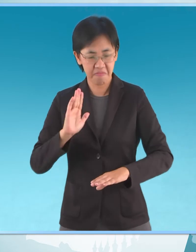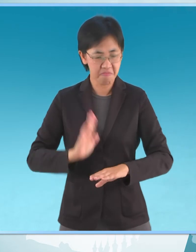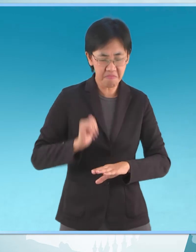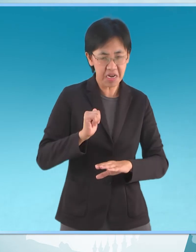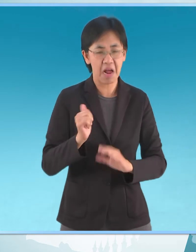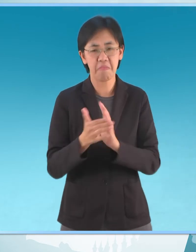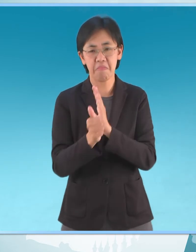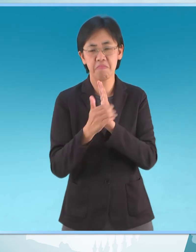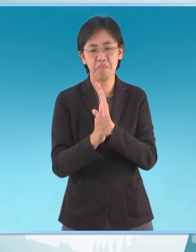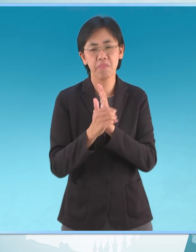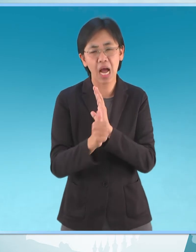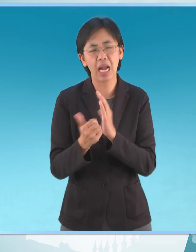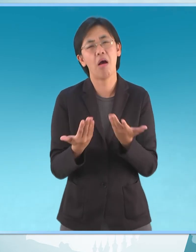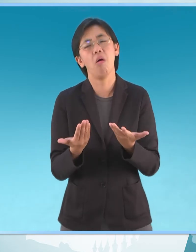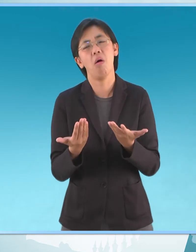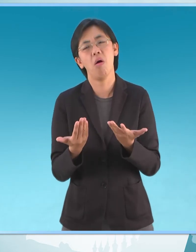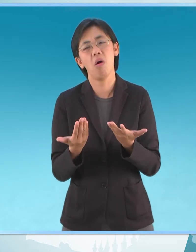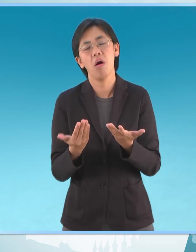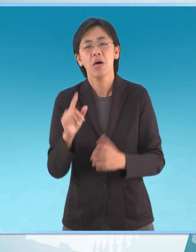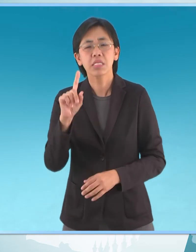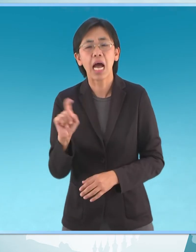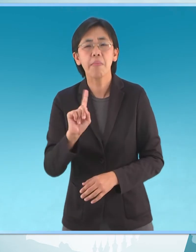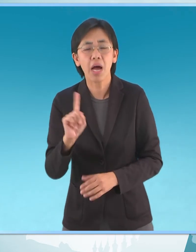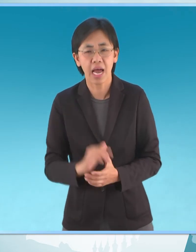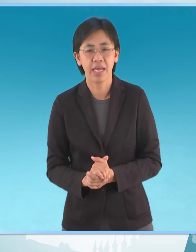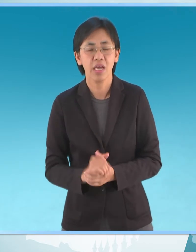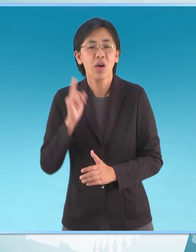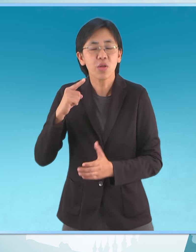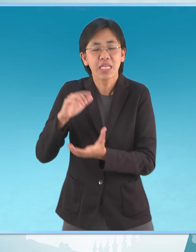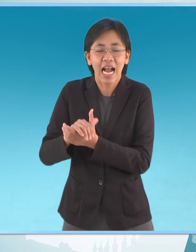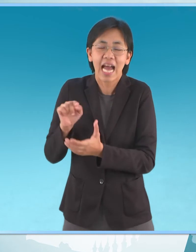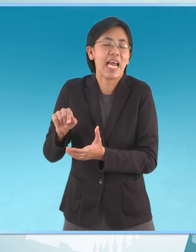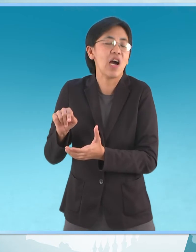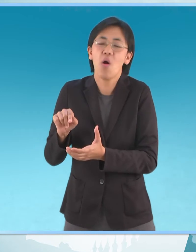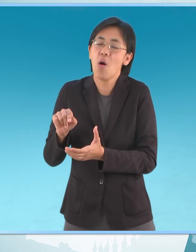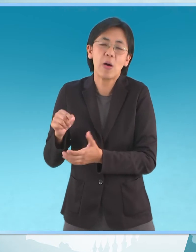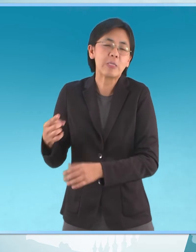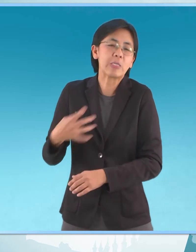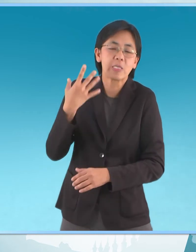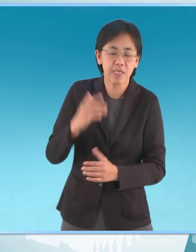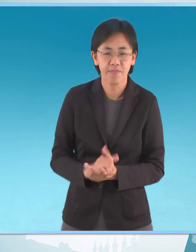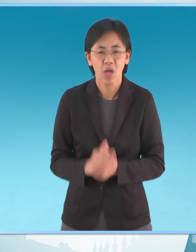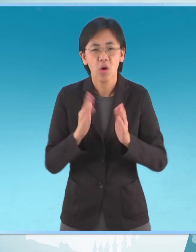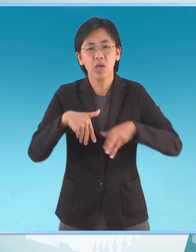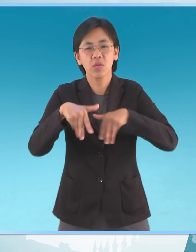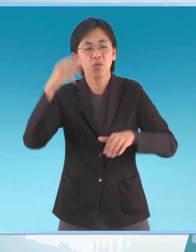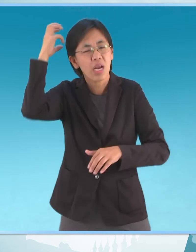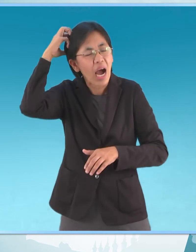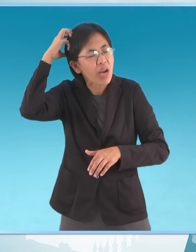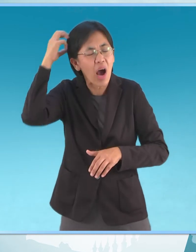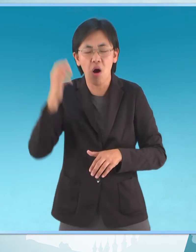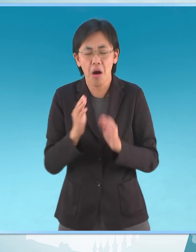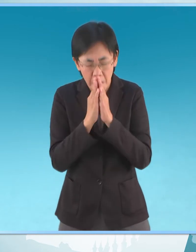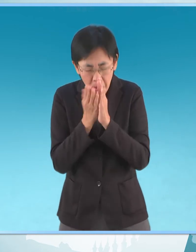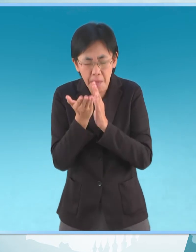ที่เก่งกาจสามารถนะครับแต่ท้ายที่สุดแล้วพระองค์ก็ทรงสิ้นชีพเพราะว่าถูกพระชายาหักหลังนะครับด้วยเหตุนี้ชาวลาวจึงไม่นิย